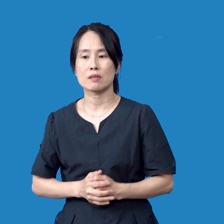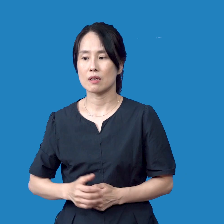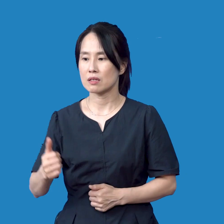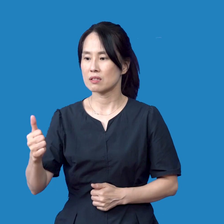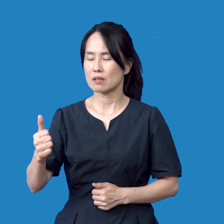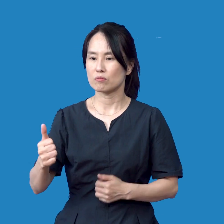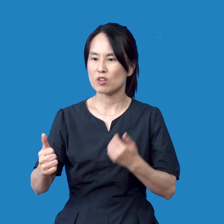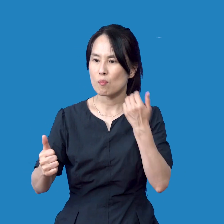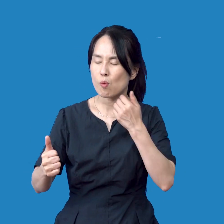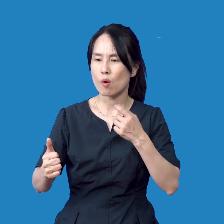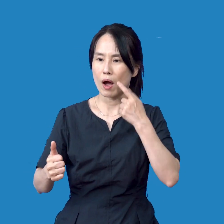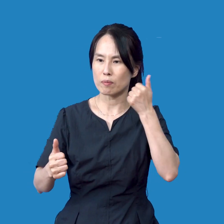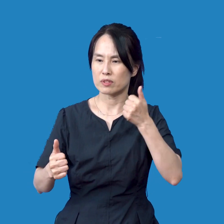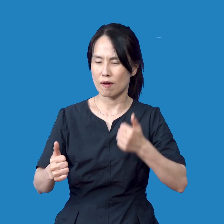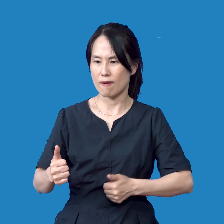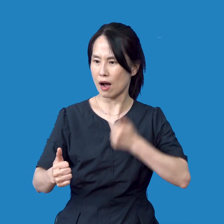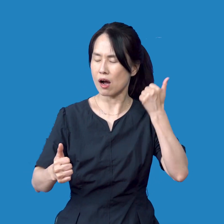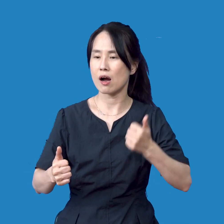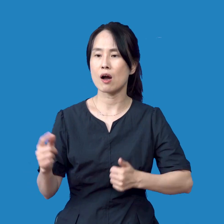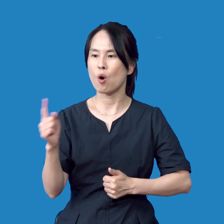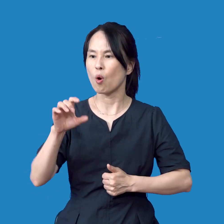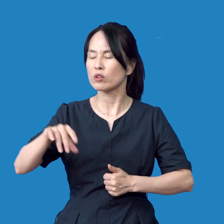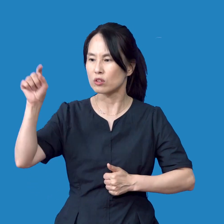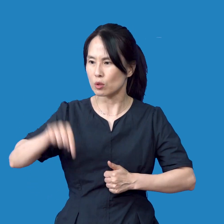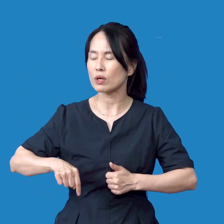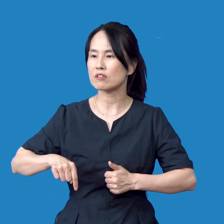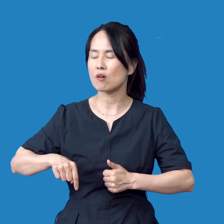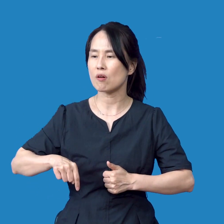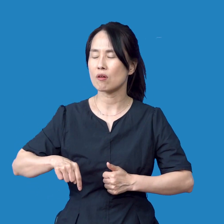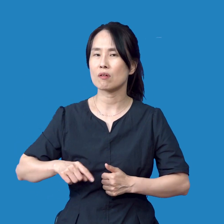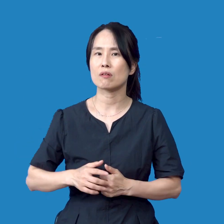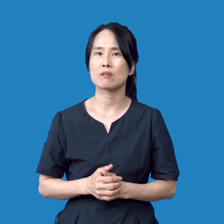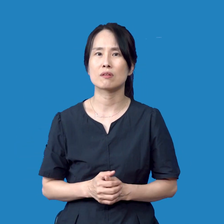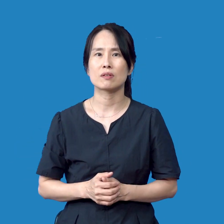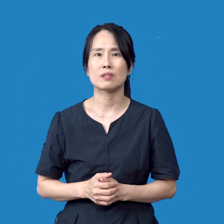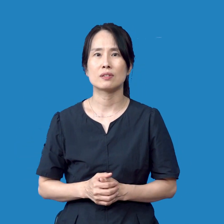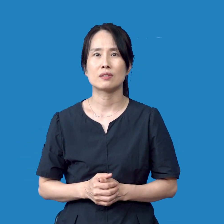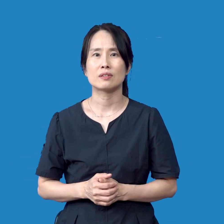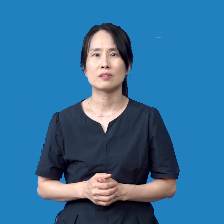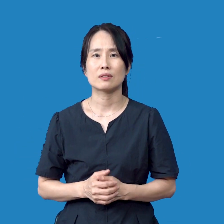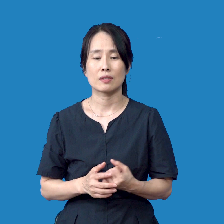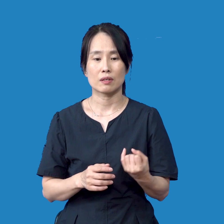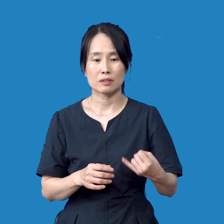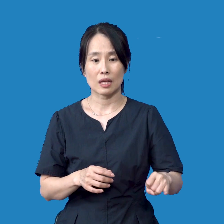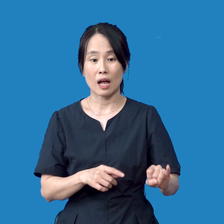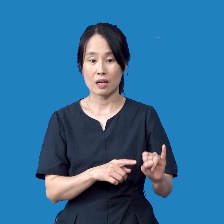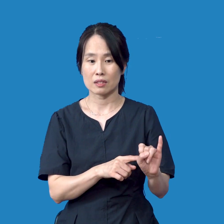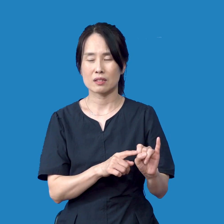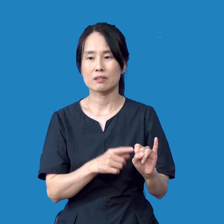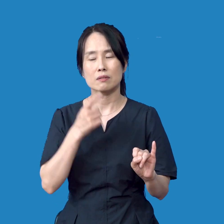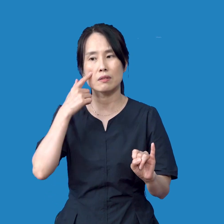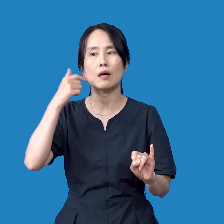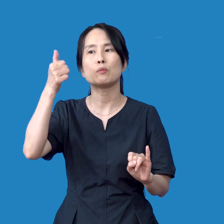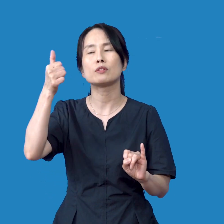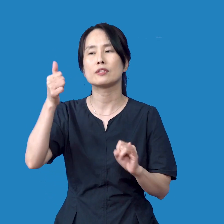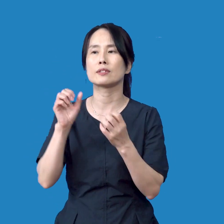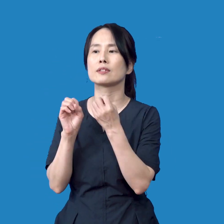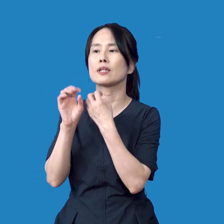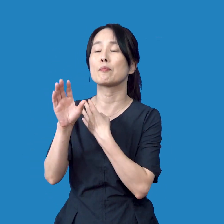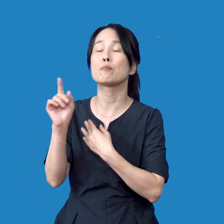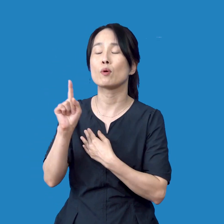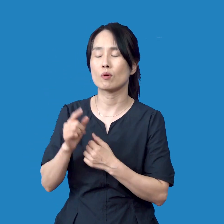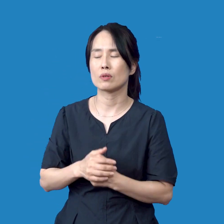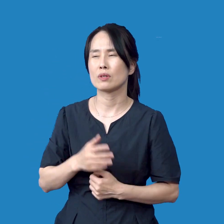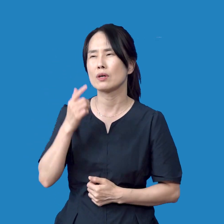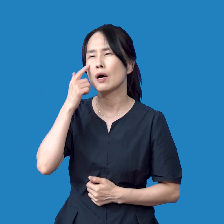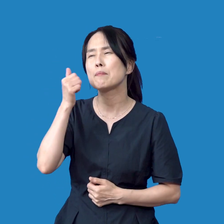놈이야? 어디서 굴러들어온 놈이야? 했습니다. 딸이 아버지에게 이렇게 대답을